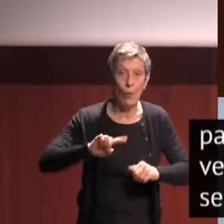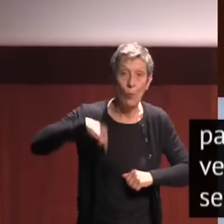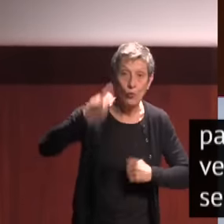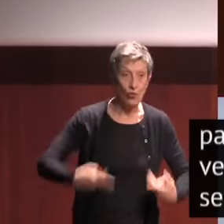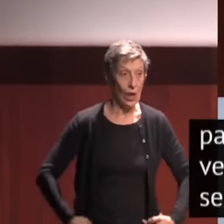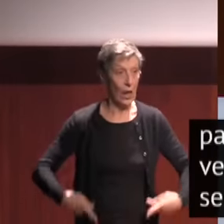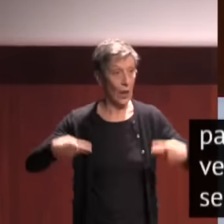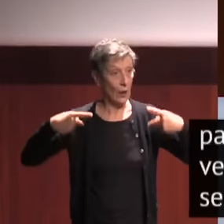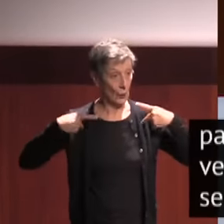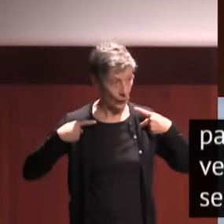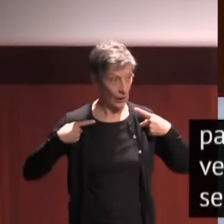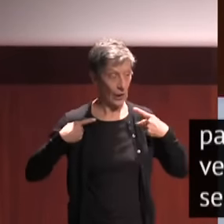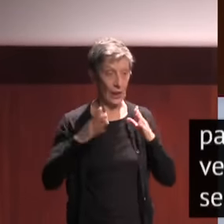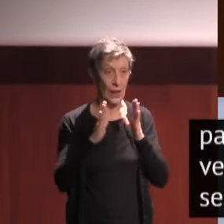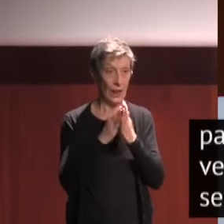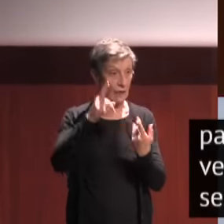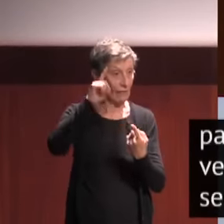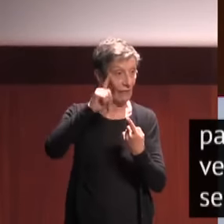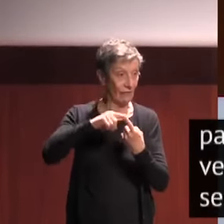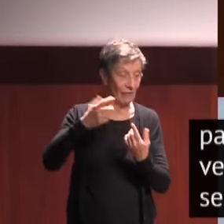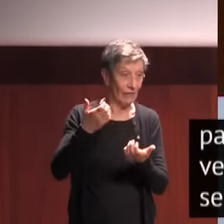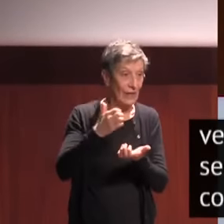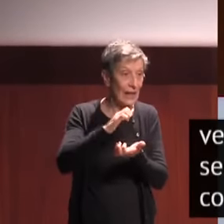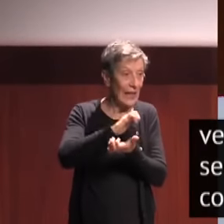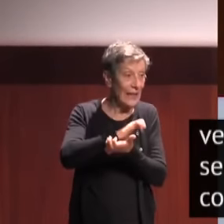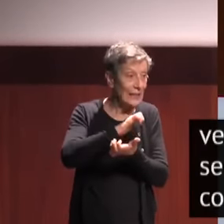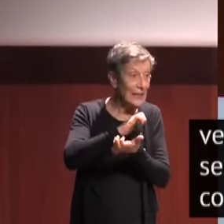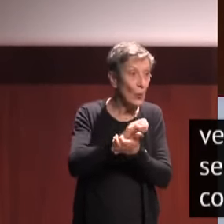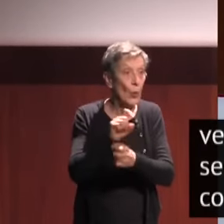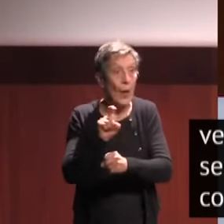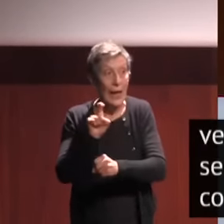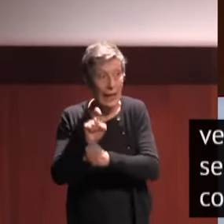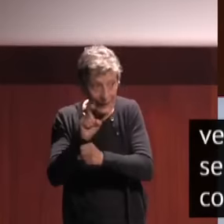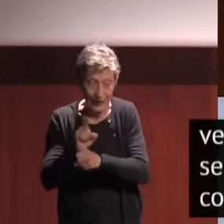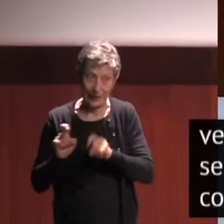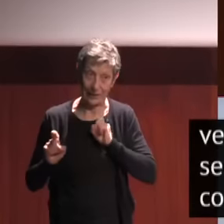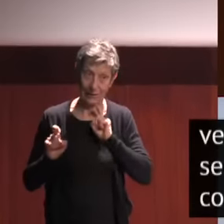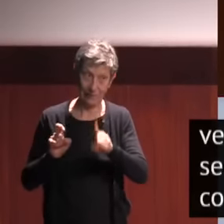sera consacré à l'édition de la critique, aura lieu le